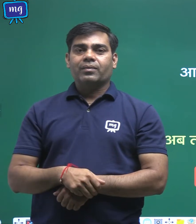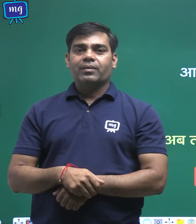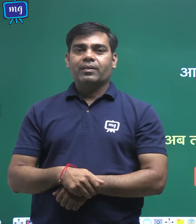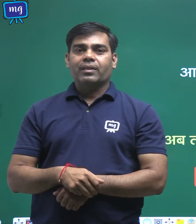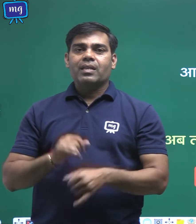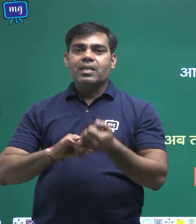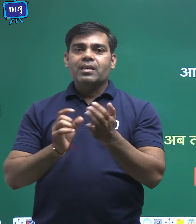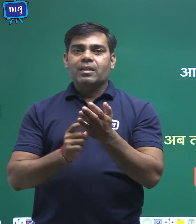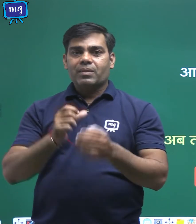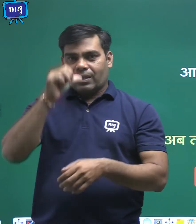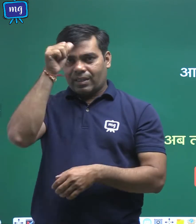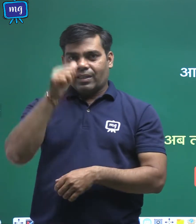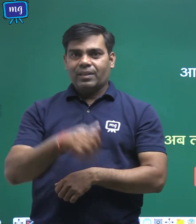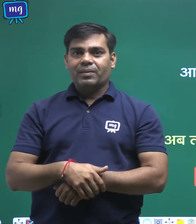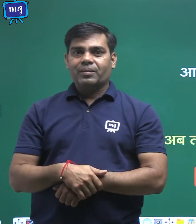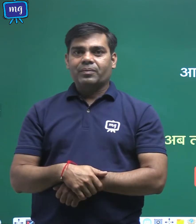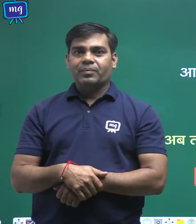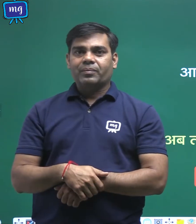विषय हिंदी